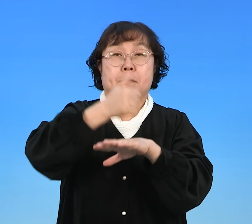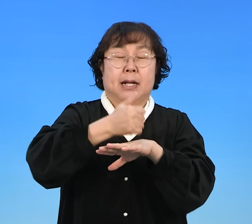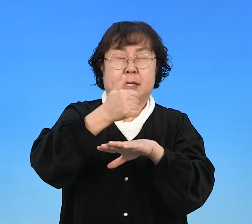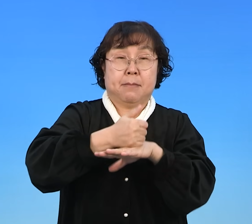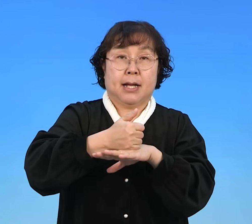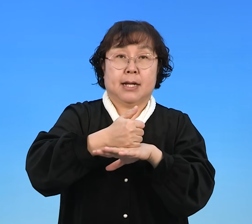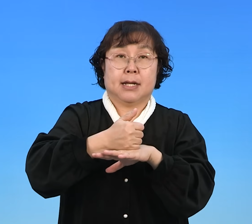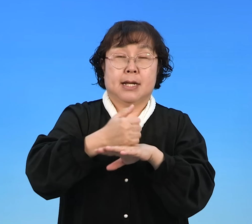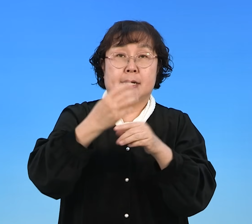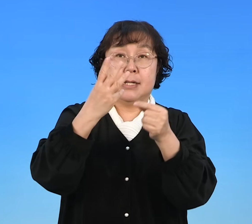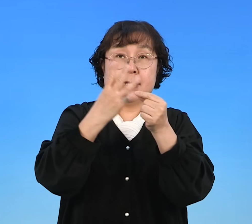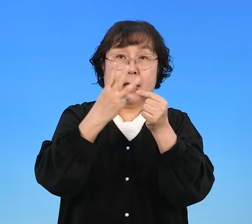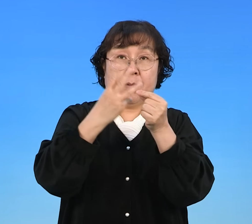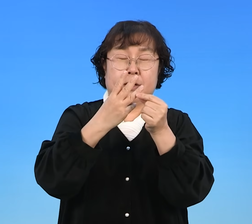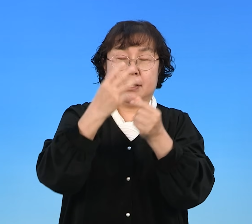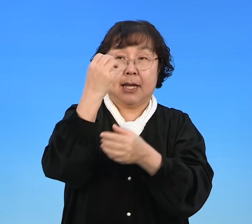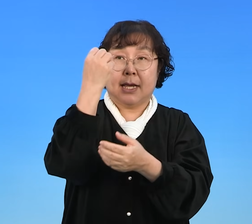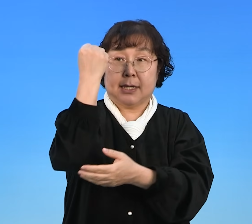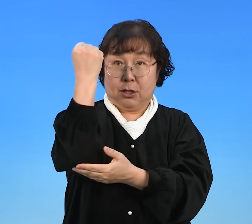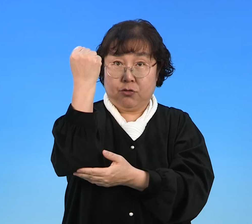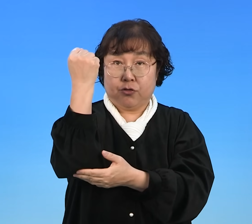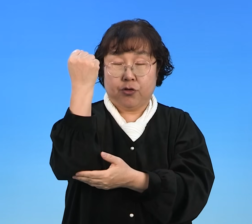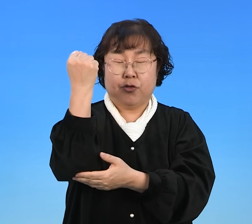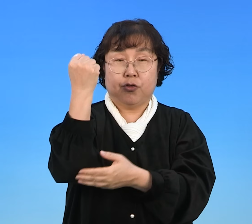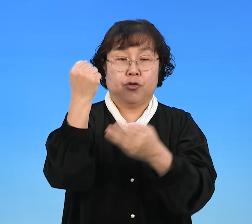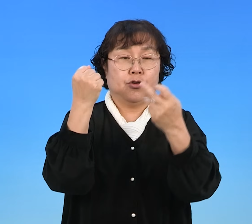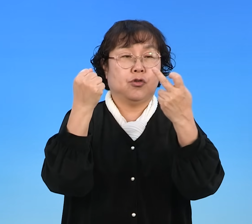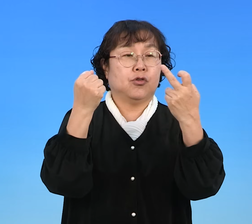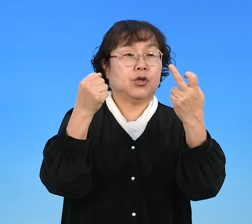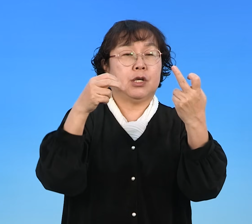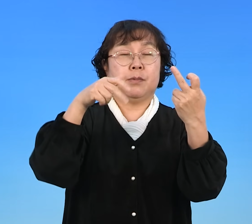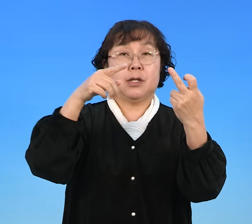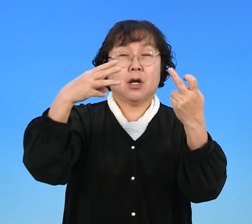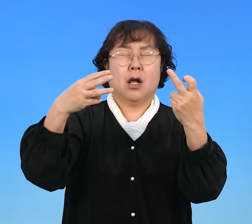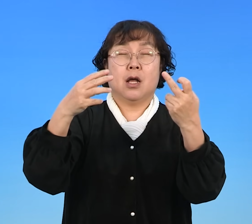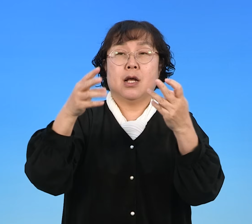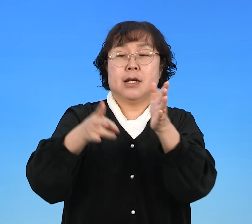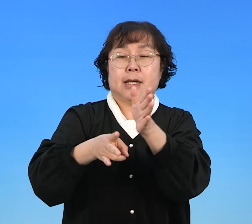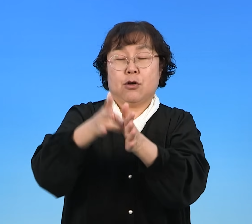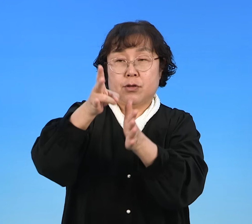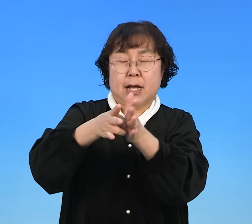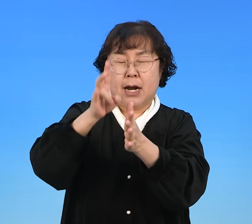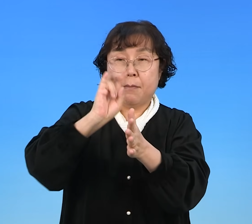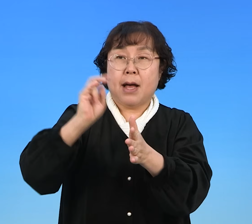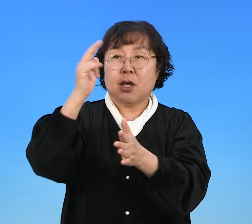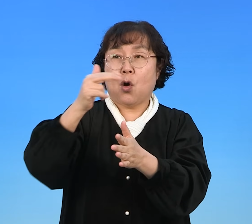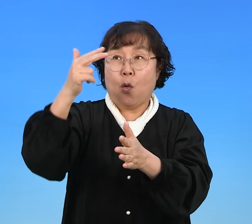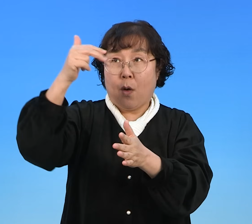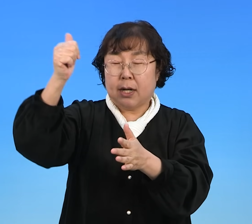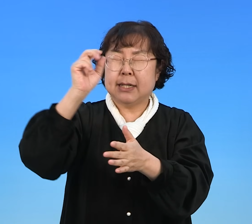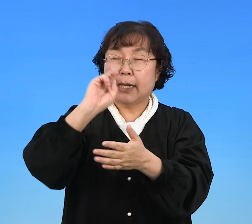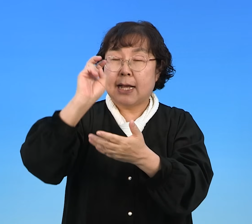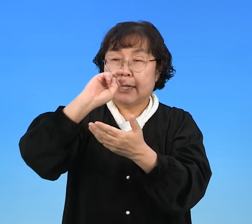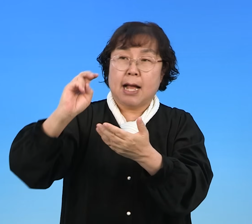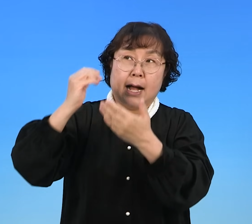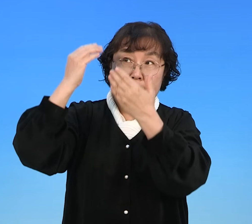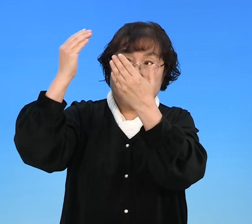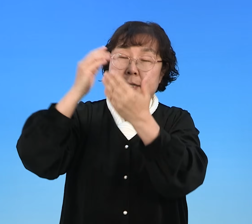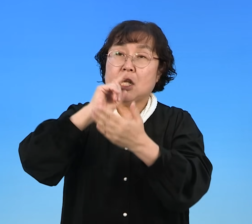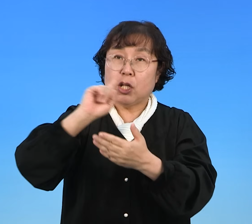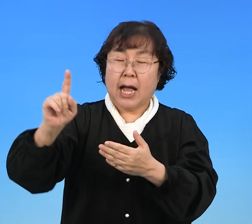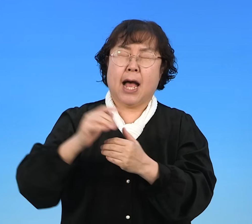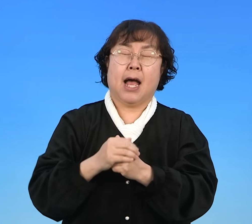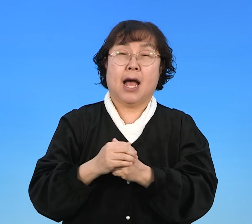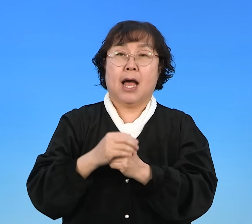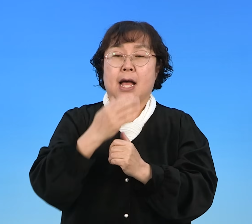맨 마지막에 세 번째 기둥은 마지막 12절입니다. 예루살렘아 여호와를 찬송할지어다. 시온아